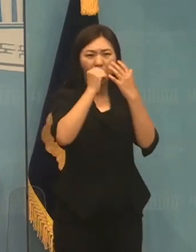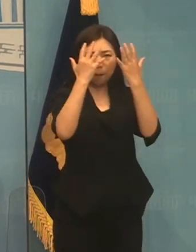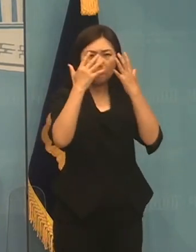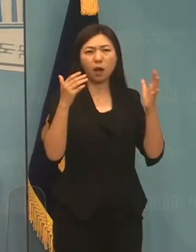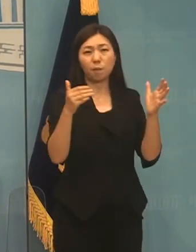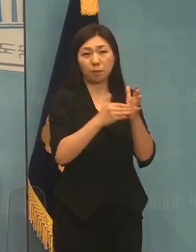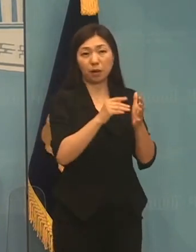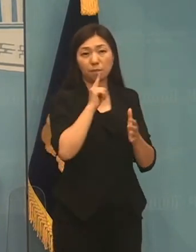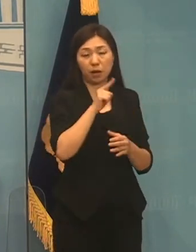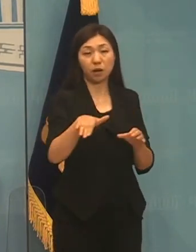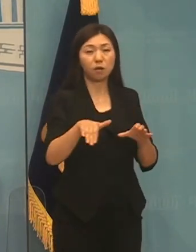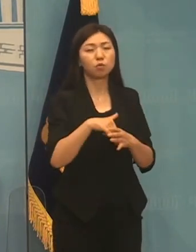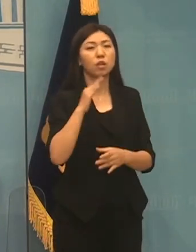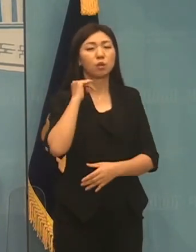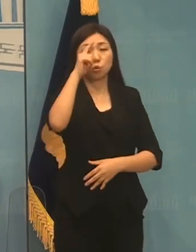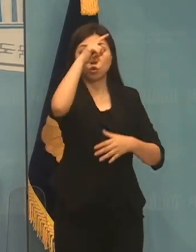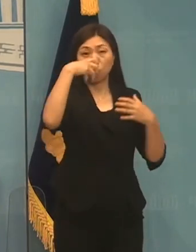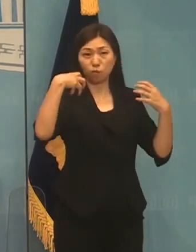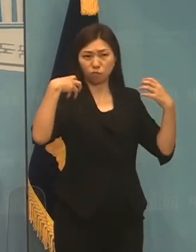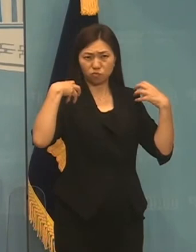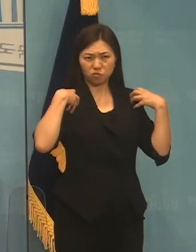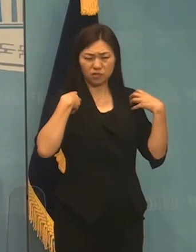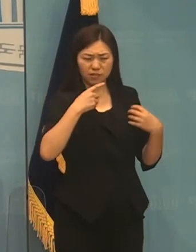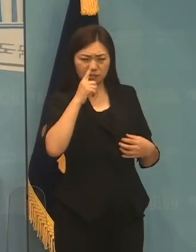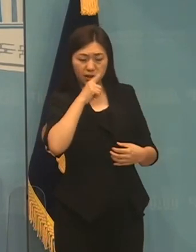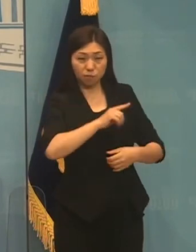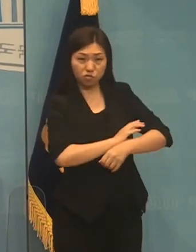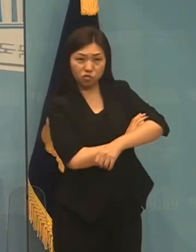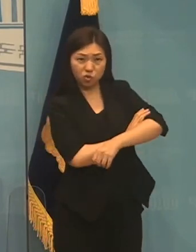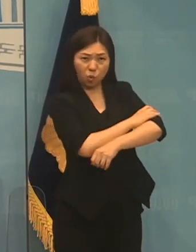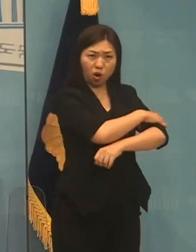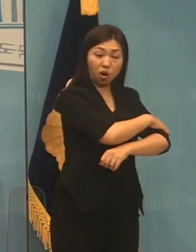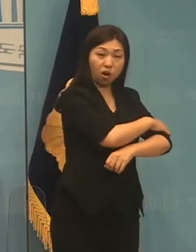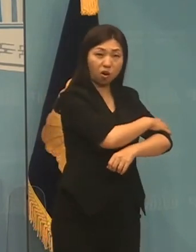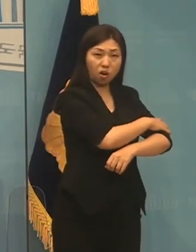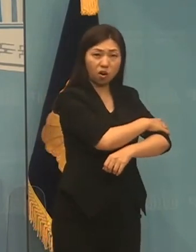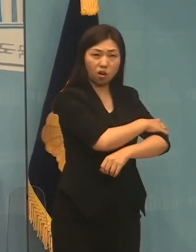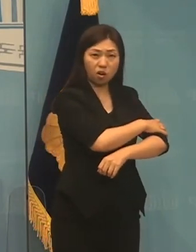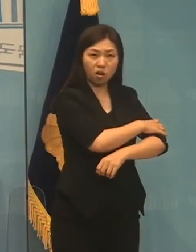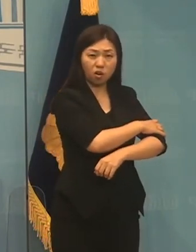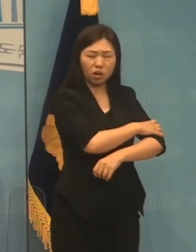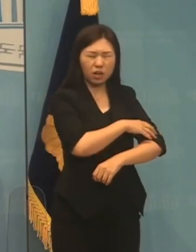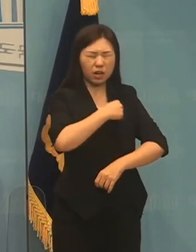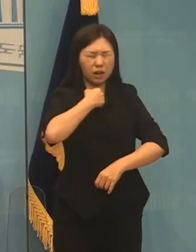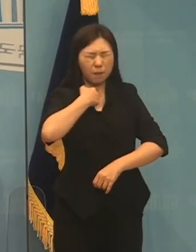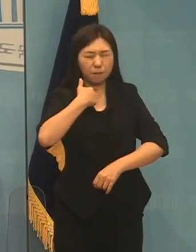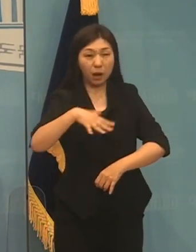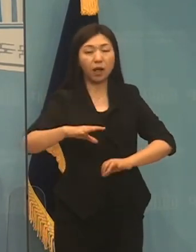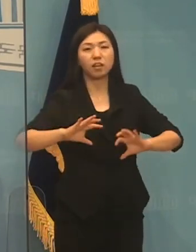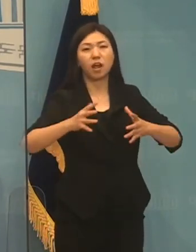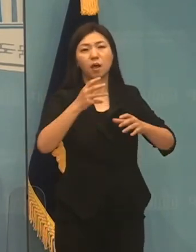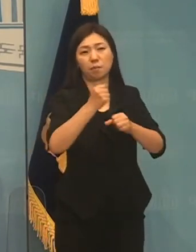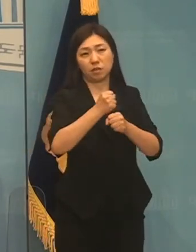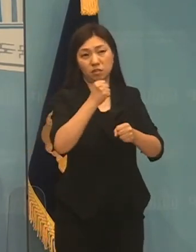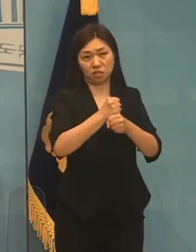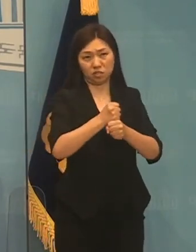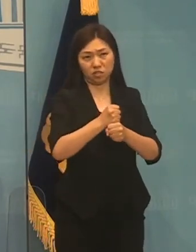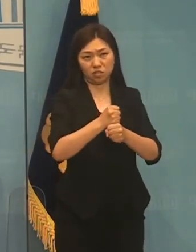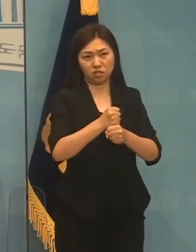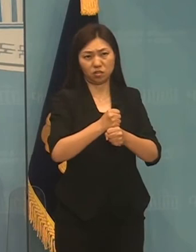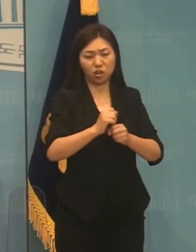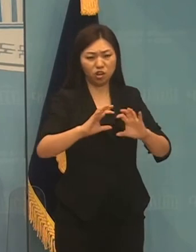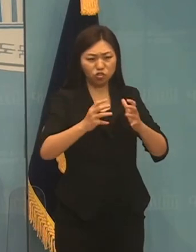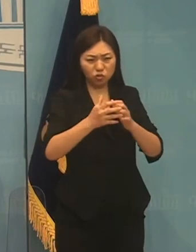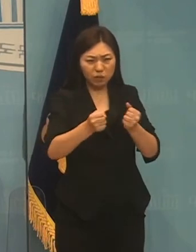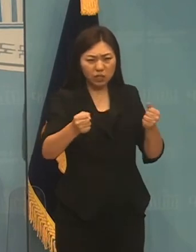같은 악의 세력이 한 번도 경험하지 못한 나라를 만들어 국민을 가르고 눈물